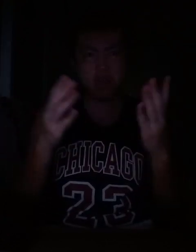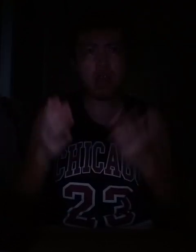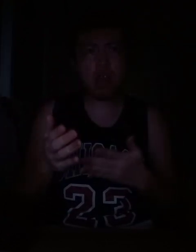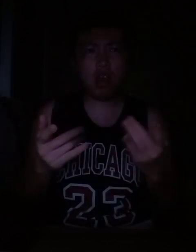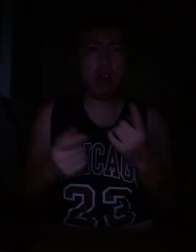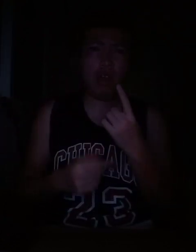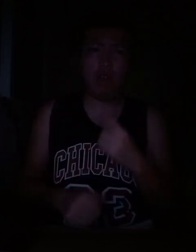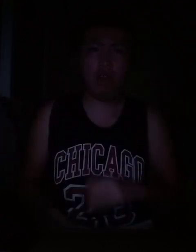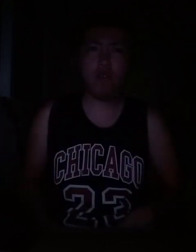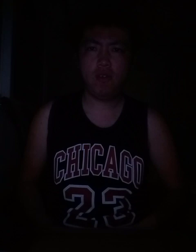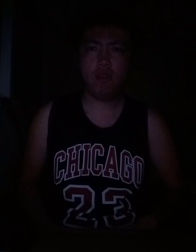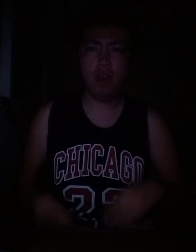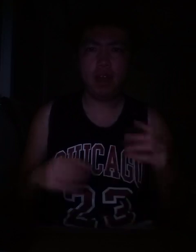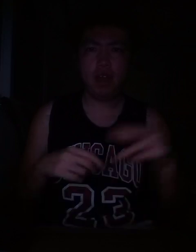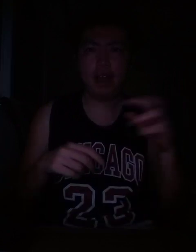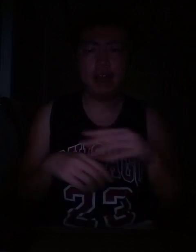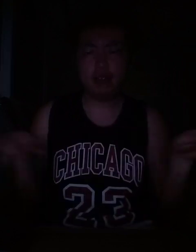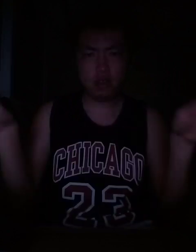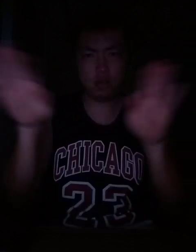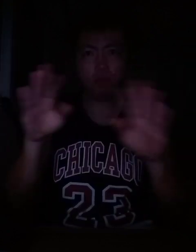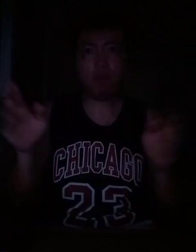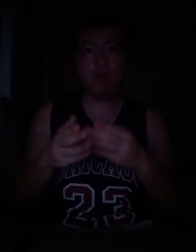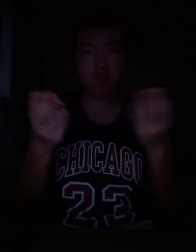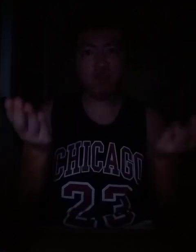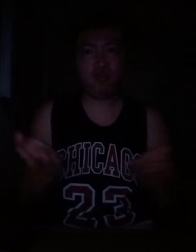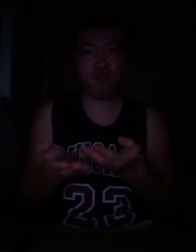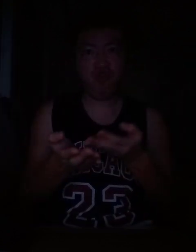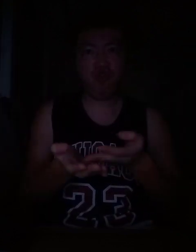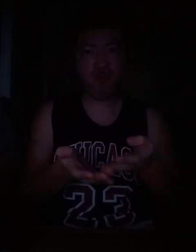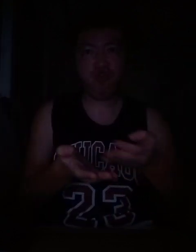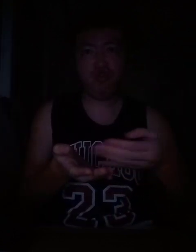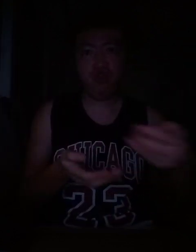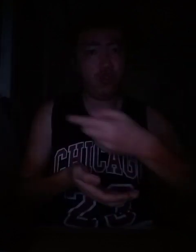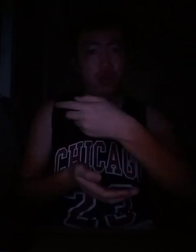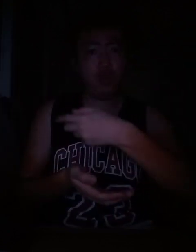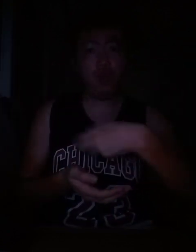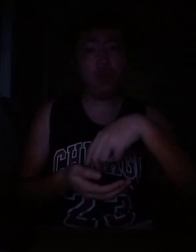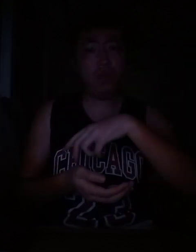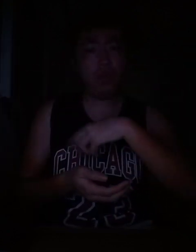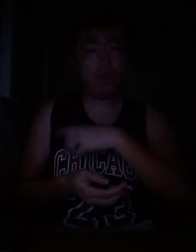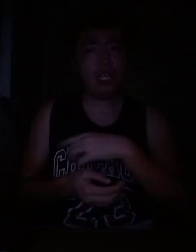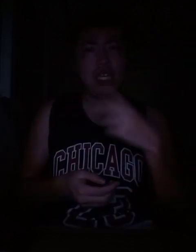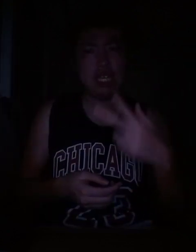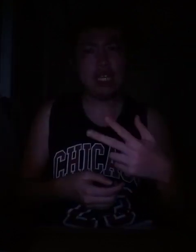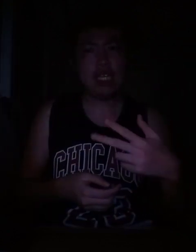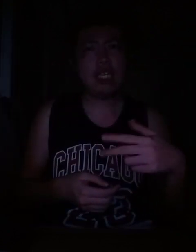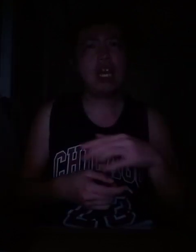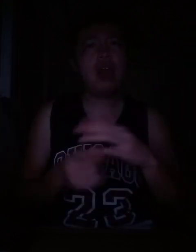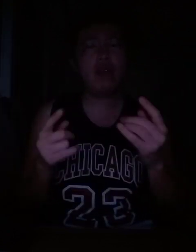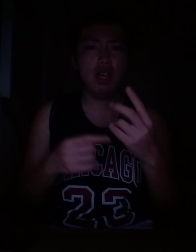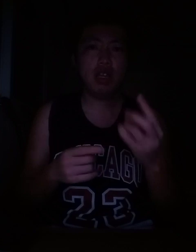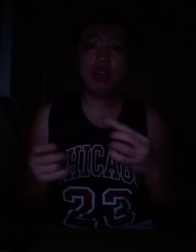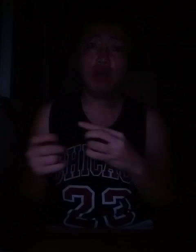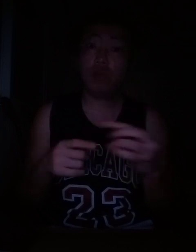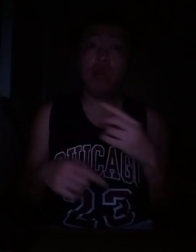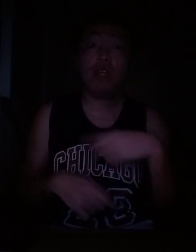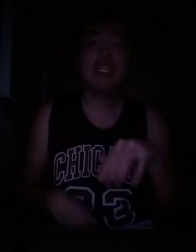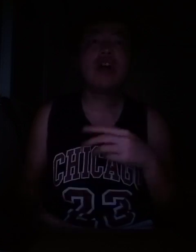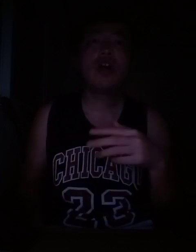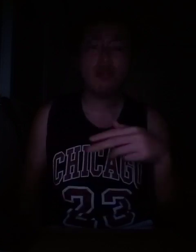보입니다. 카눈은 내일 밤 일본 규슈 서쪽 해상을 통과해 모레 새벽 3시쯤 새벽 제주 서귀포시 성산읍